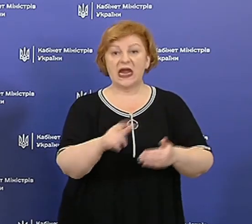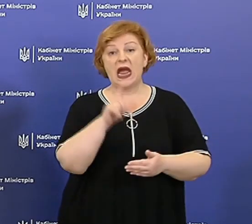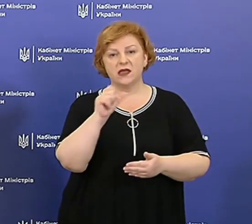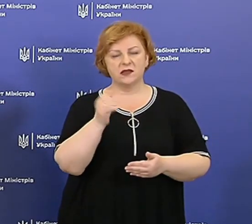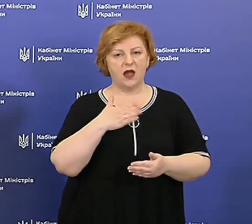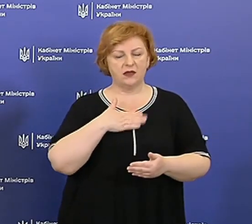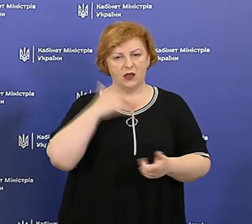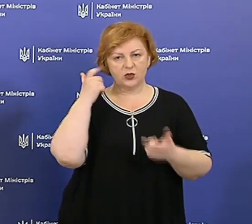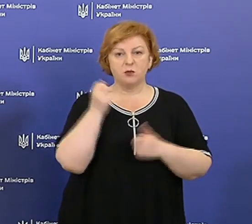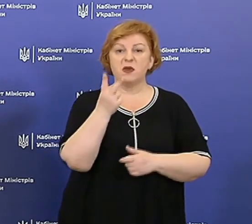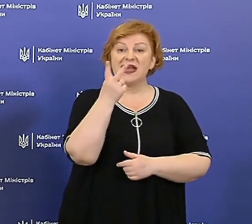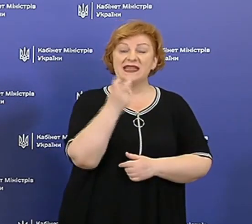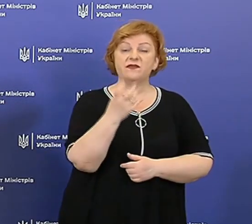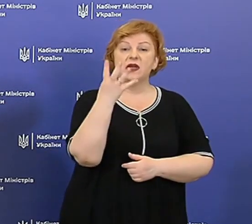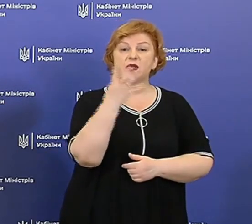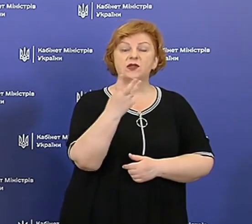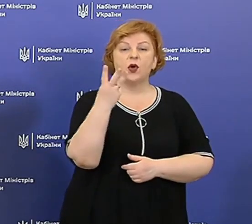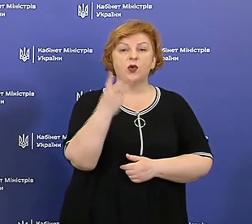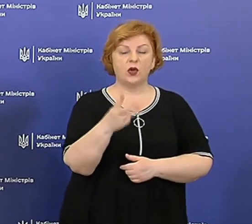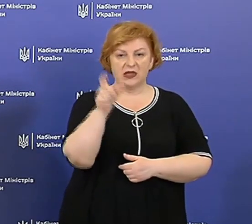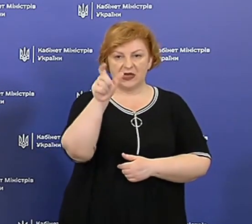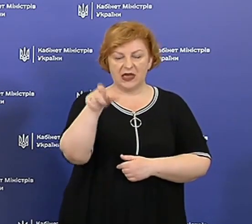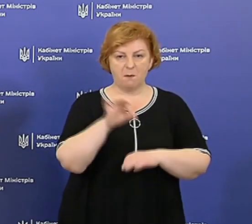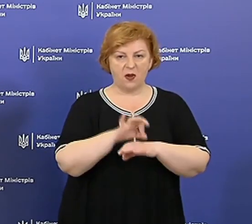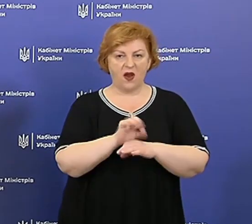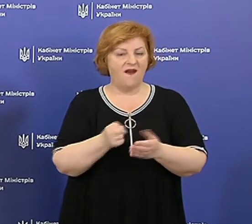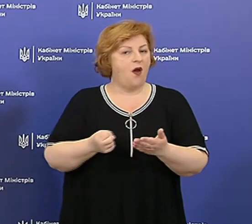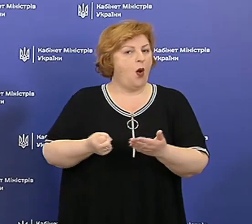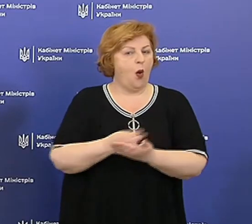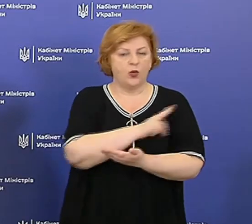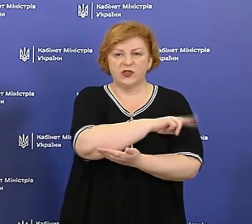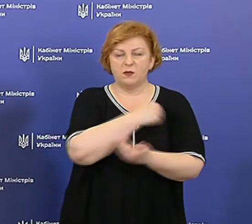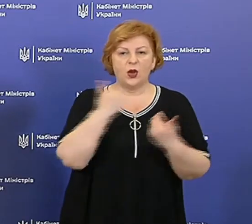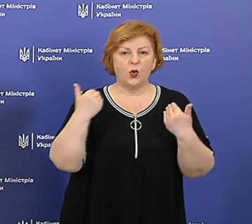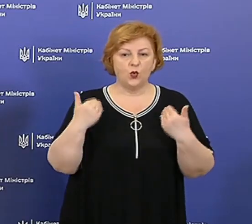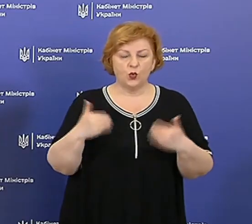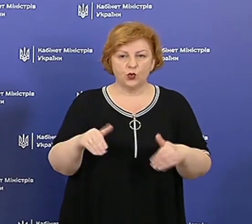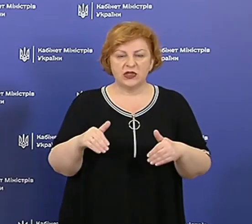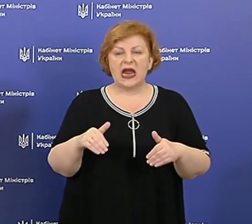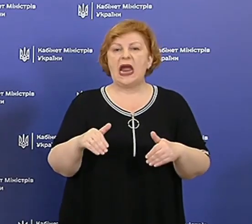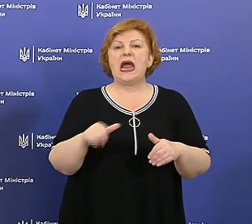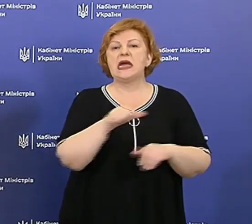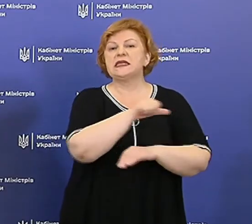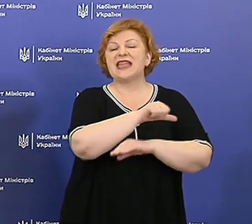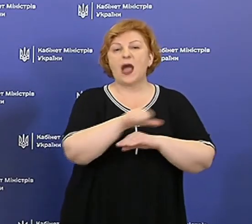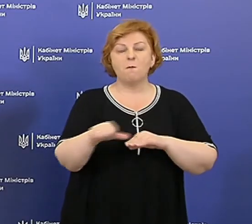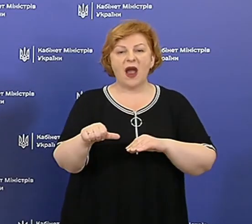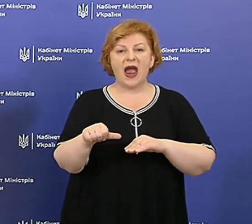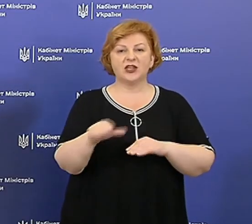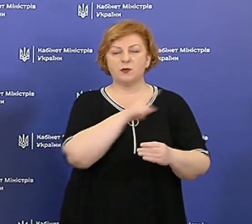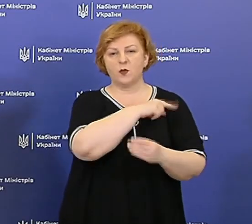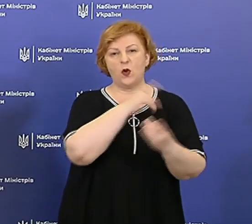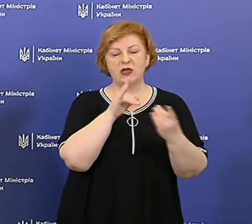нашою інформацією, 243 пацієнти госпіталізовані уже за межами лікарень першої